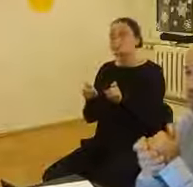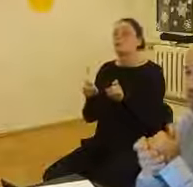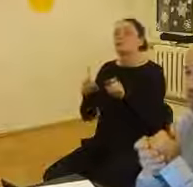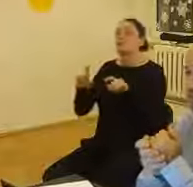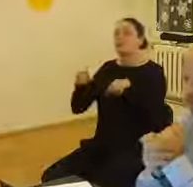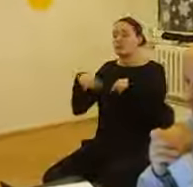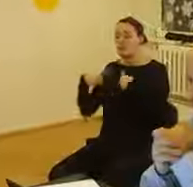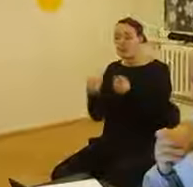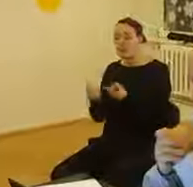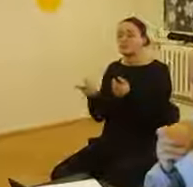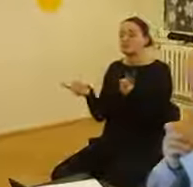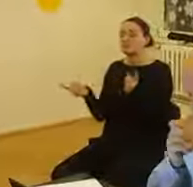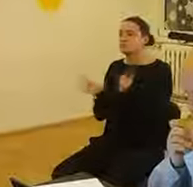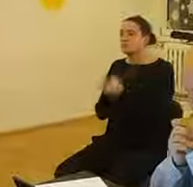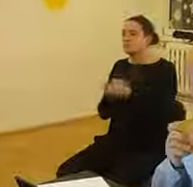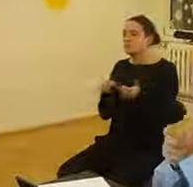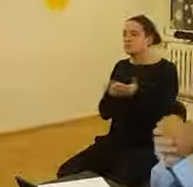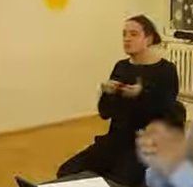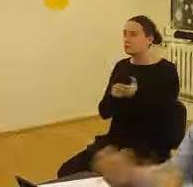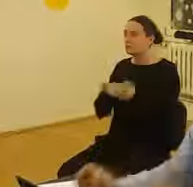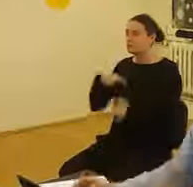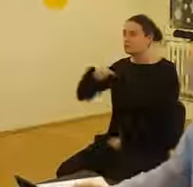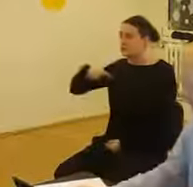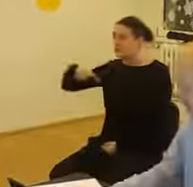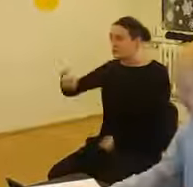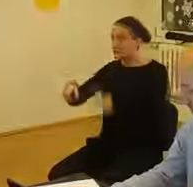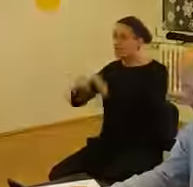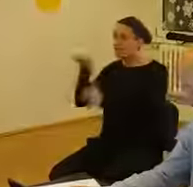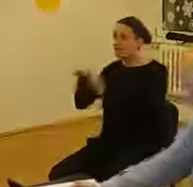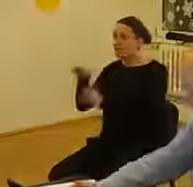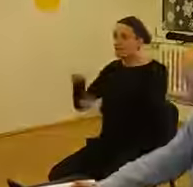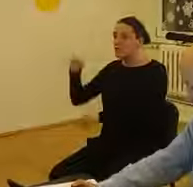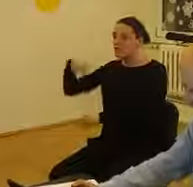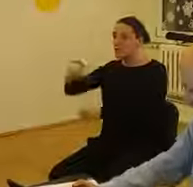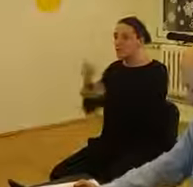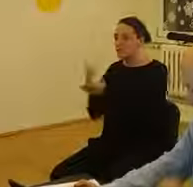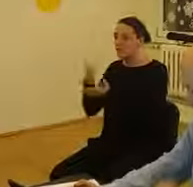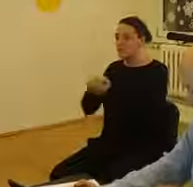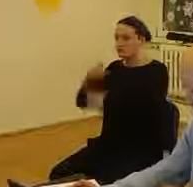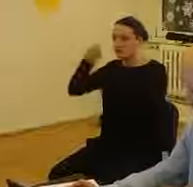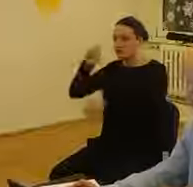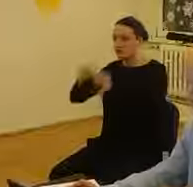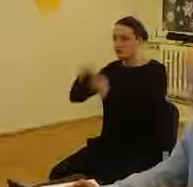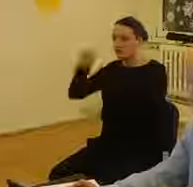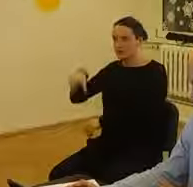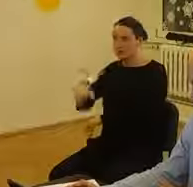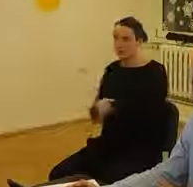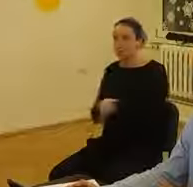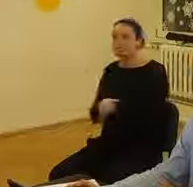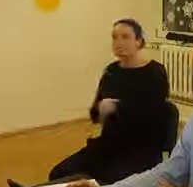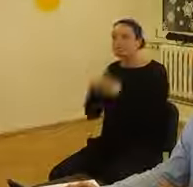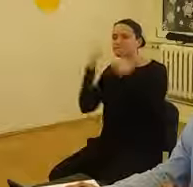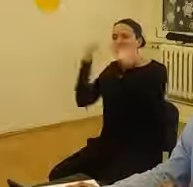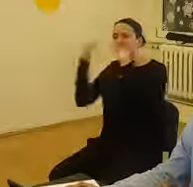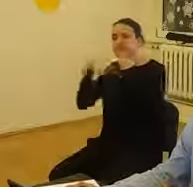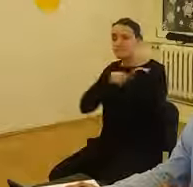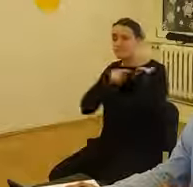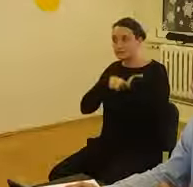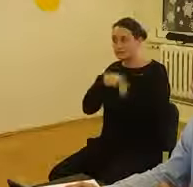kolejne spotkanie dotyczące zbliżających się wyborów do rad dzielnic. Witam